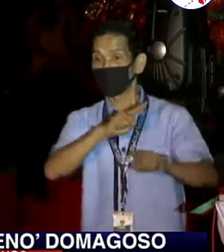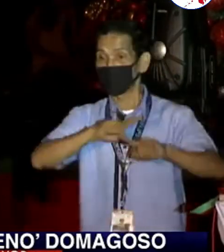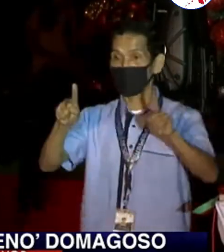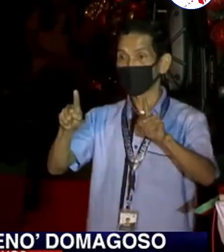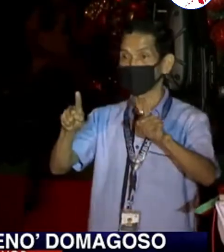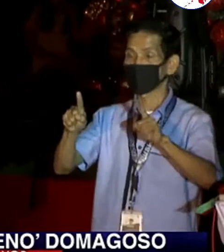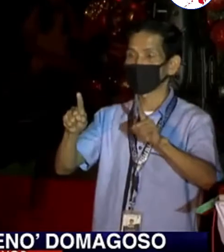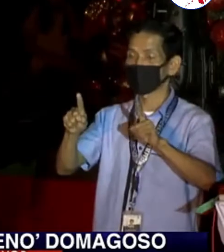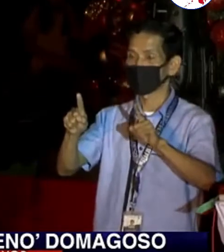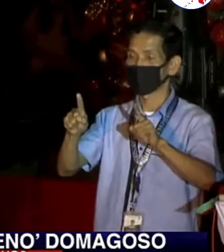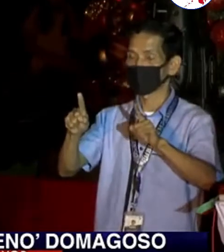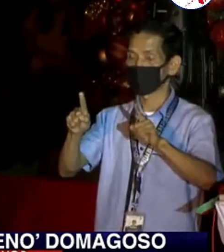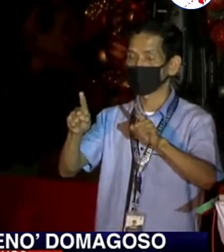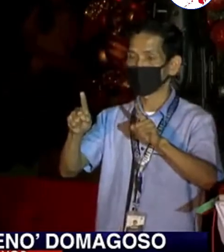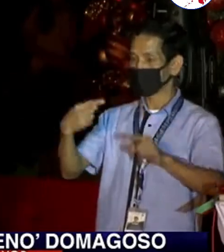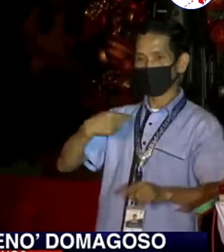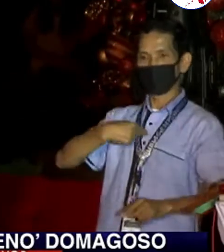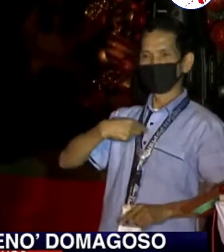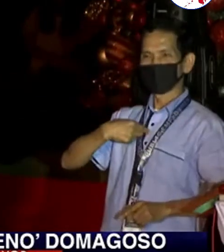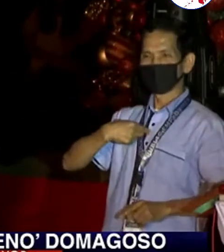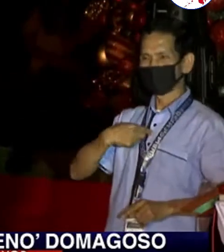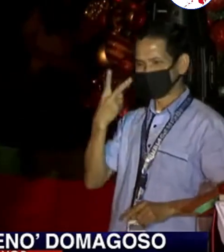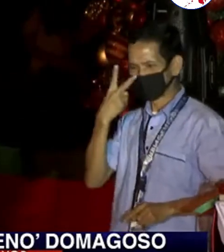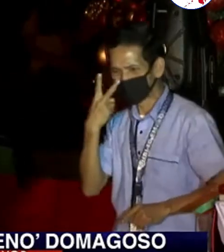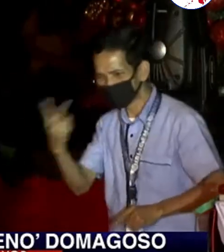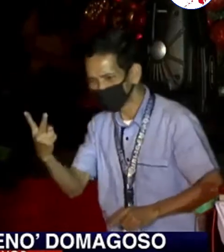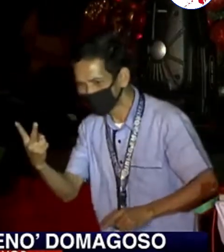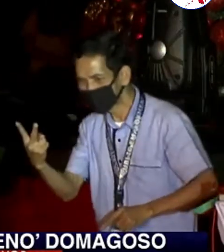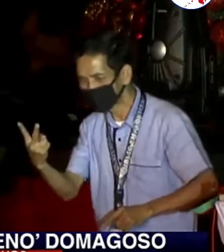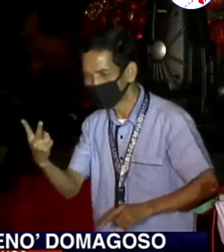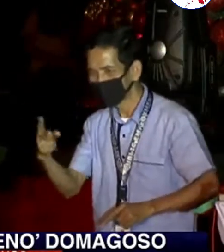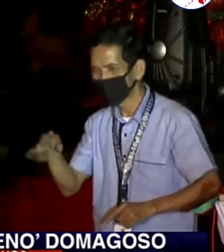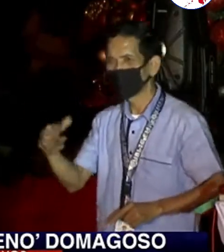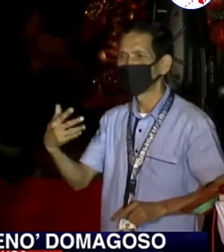Ngunit, ako po'y may nakitang